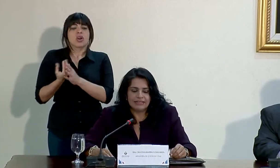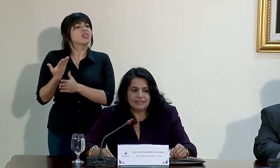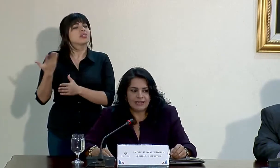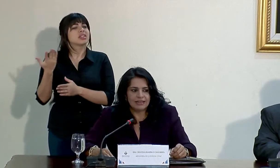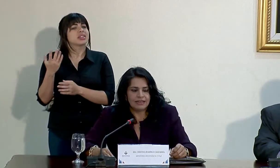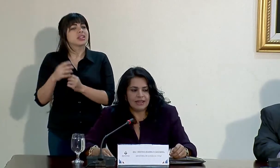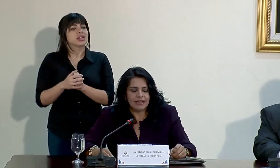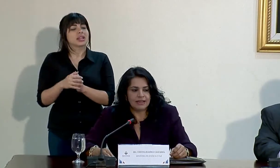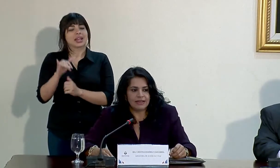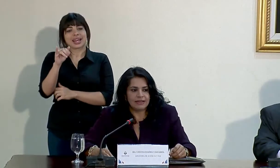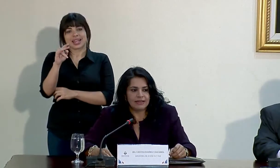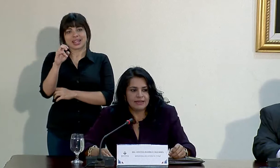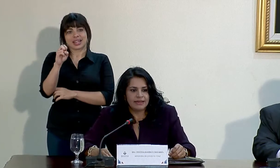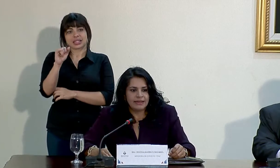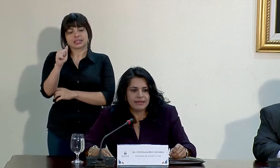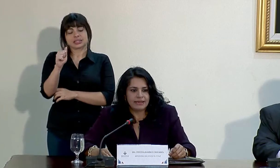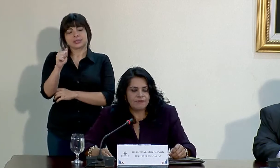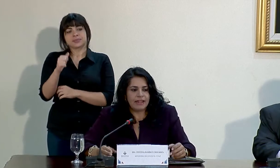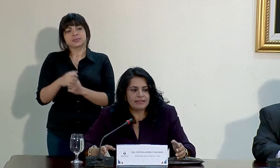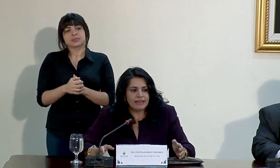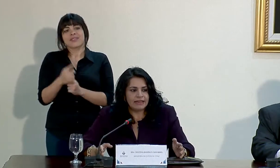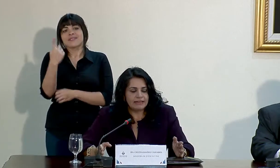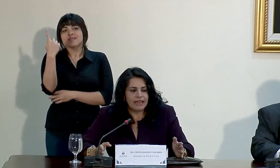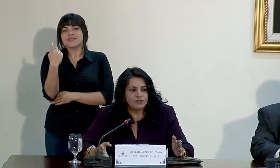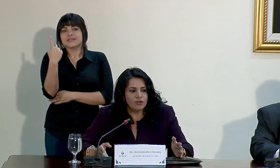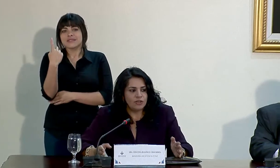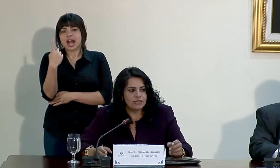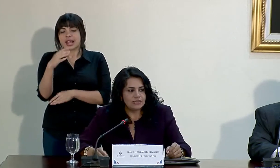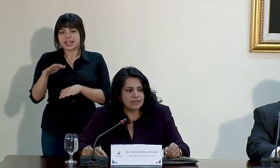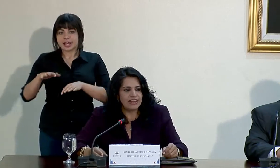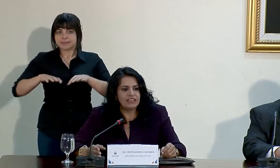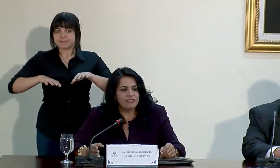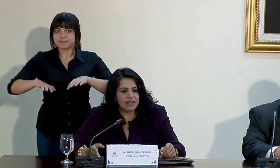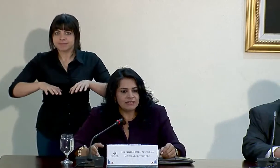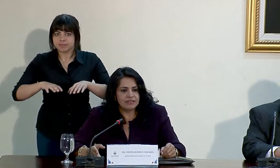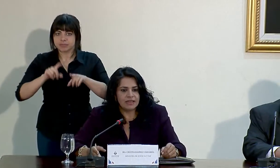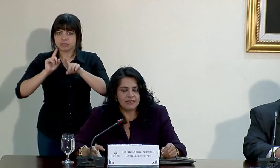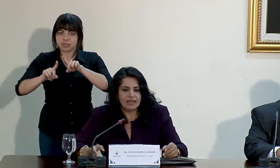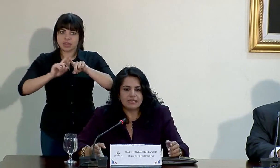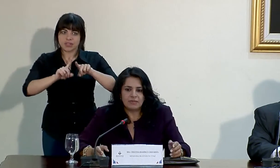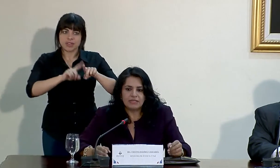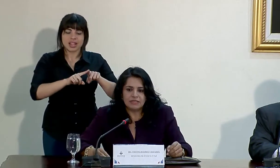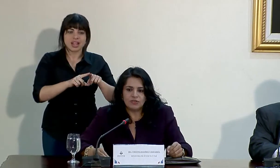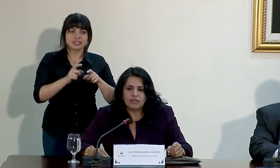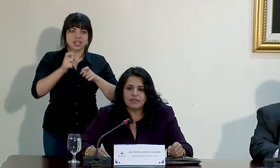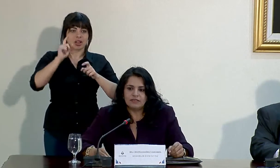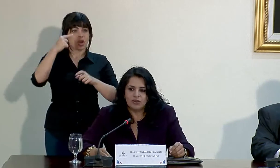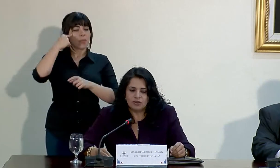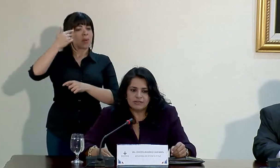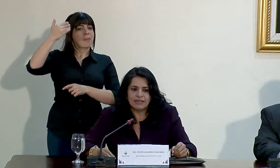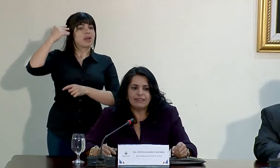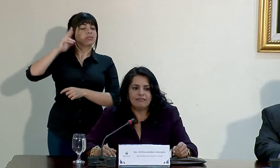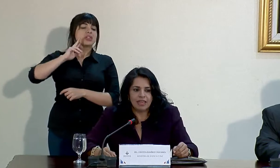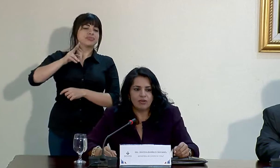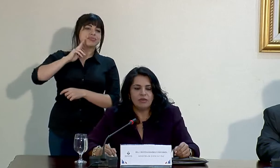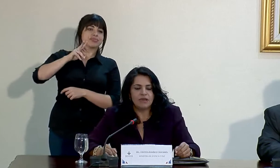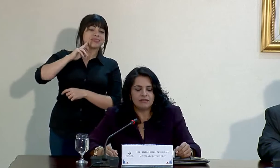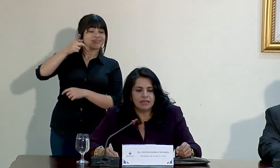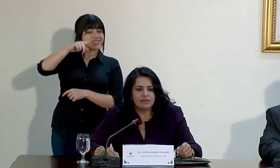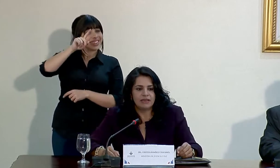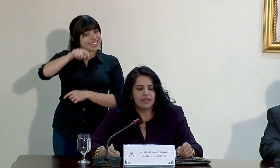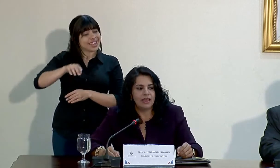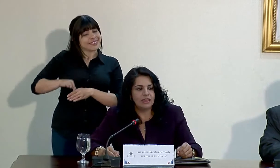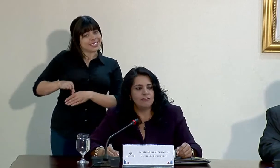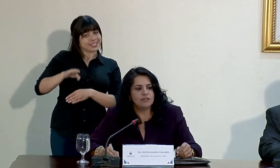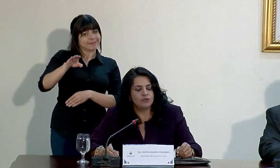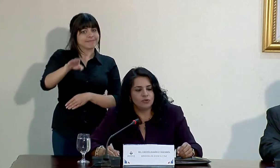la inercia, la falta de acciones, la indiferencia de las administraciones anteriores que debieron